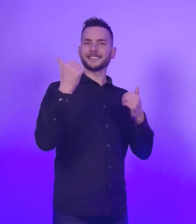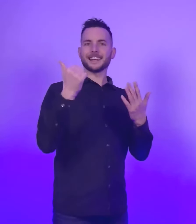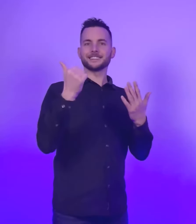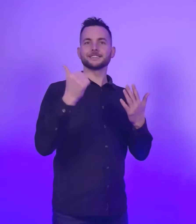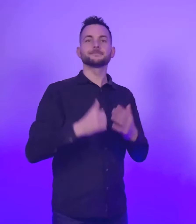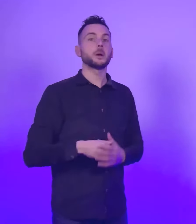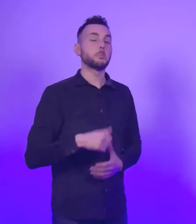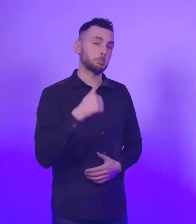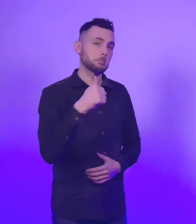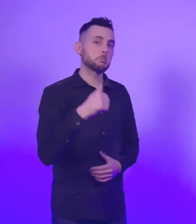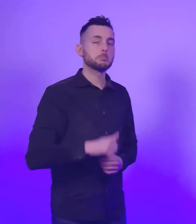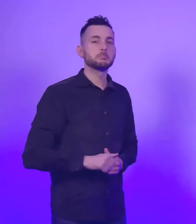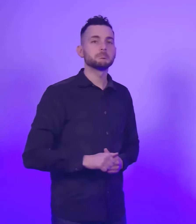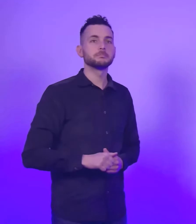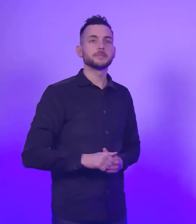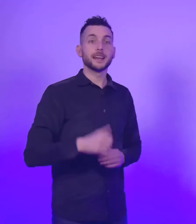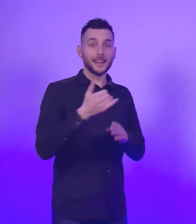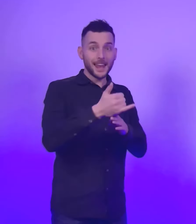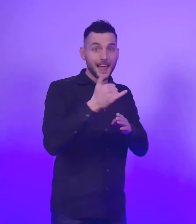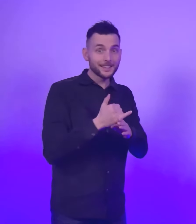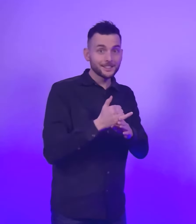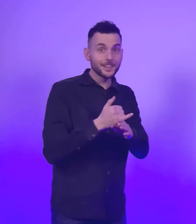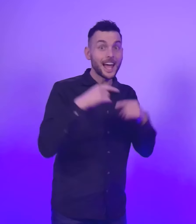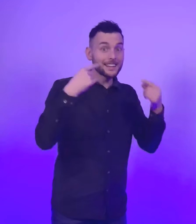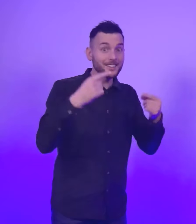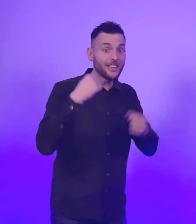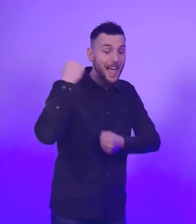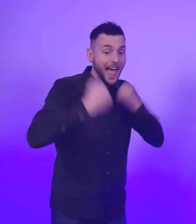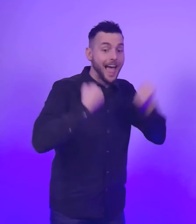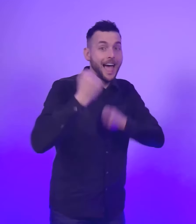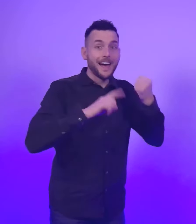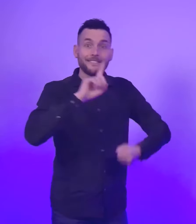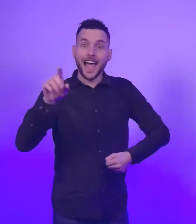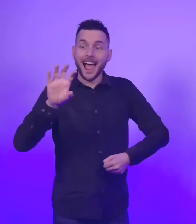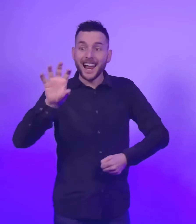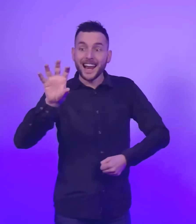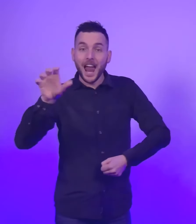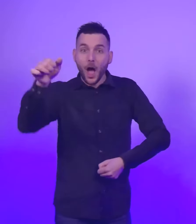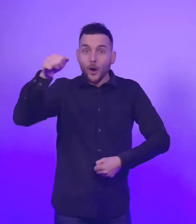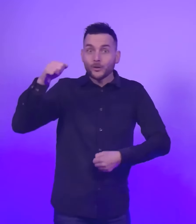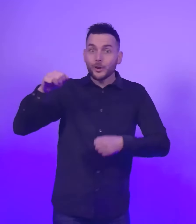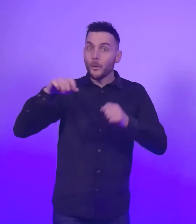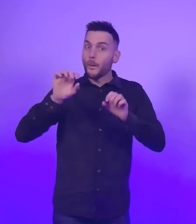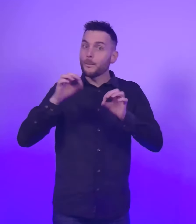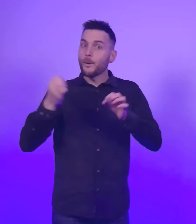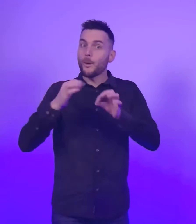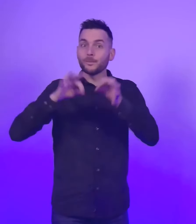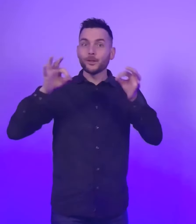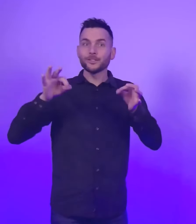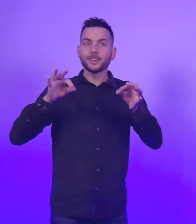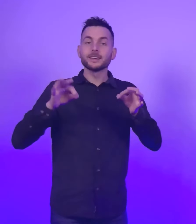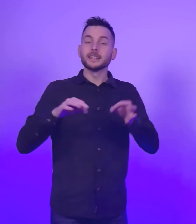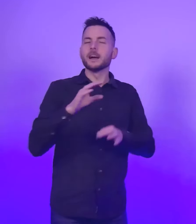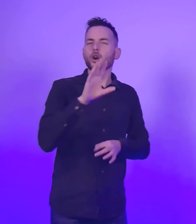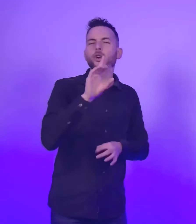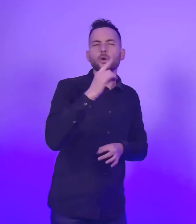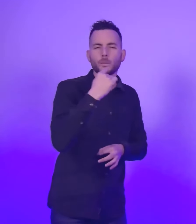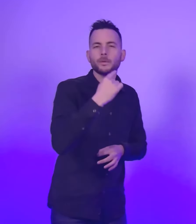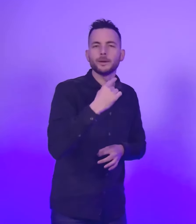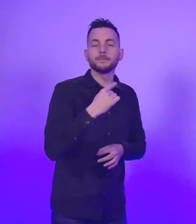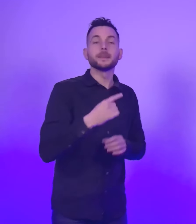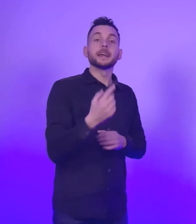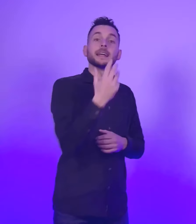goed. En de allerlaatste. En dan moet jij racen naar de kluis om het snel op te maken. Ja, dan moet jij even de code opnoemen, ja? 9